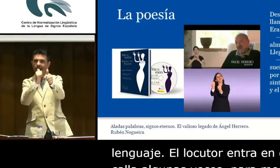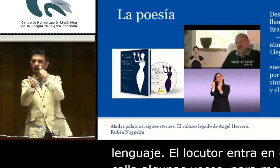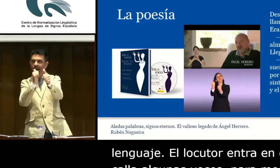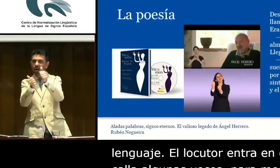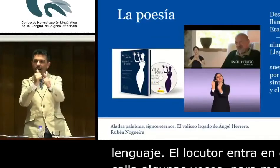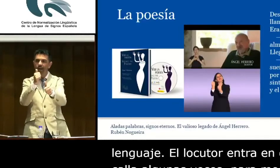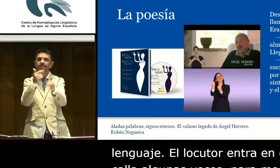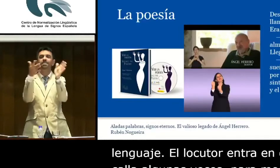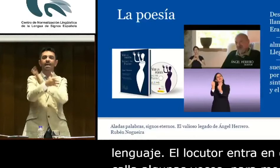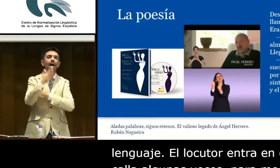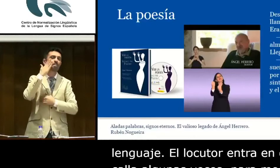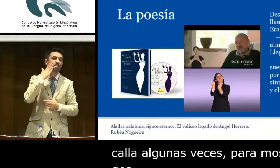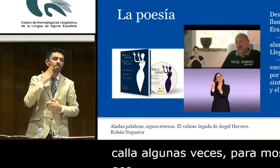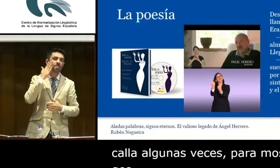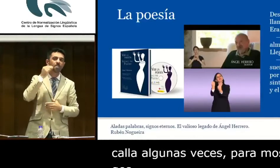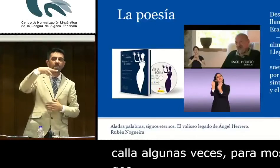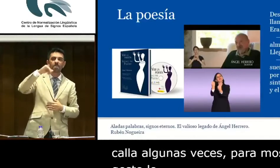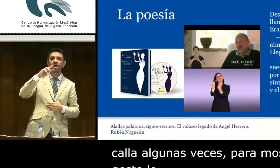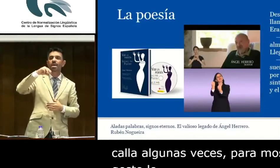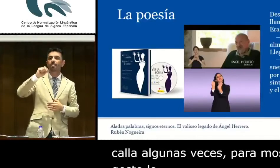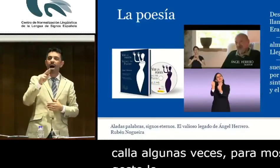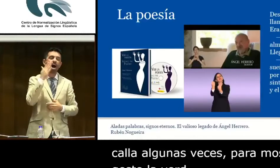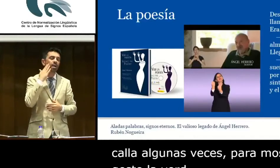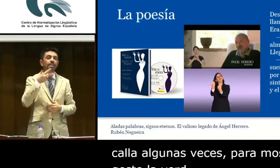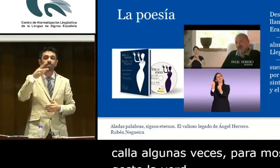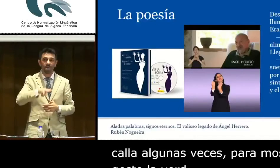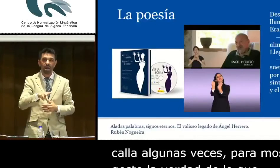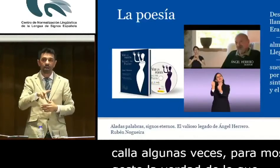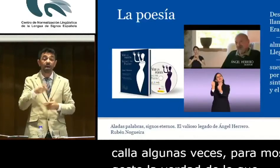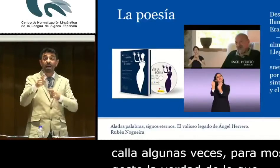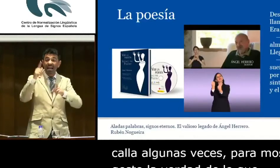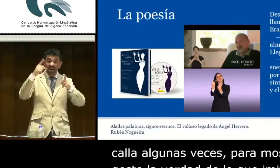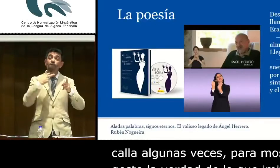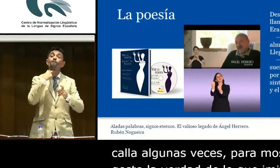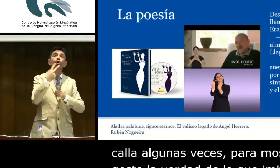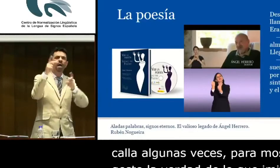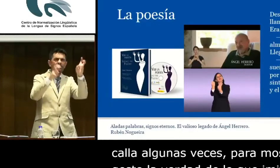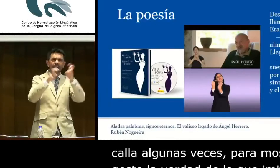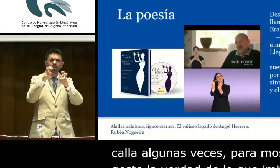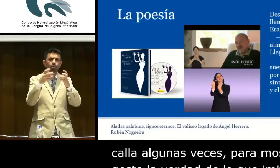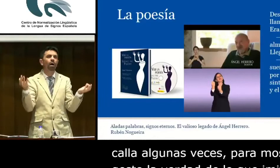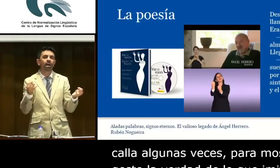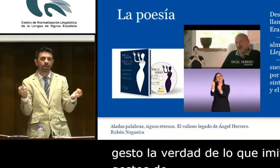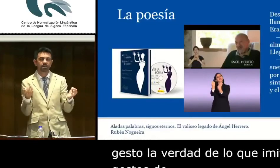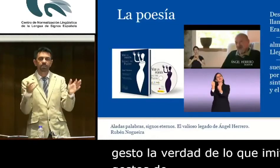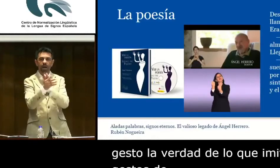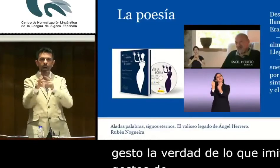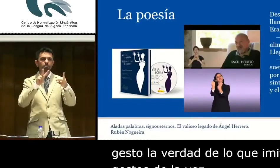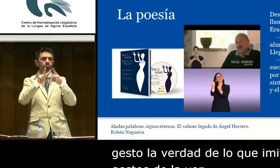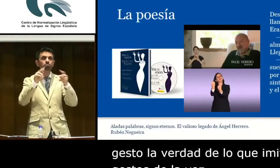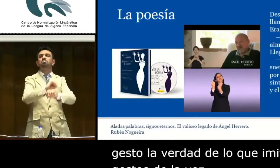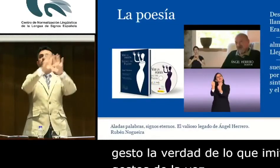Los gestos de la voz son formalmente transparencias,